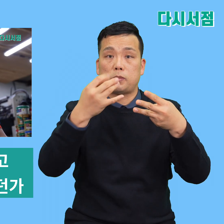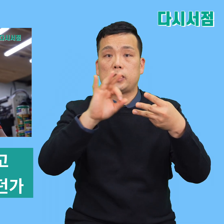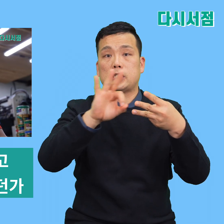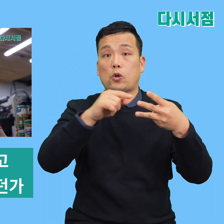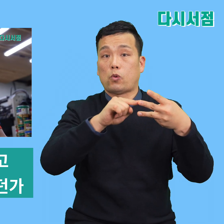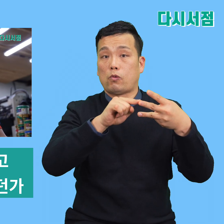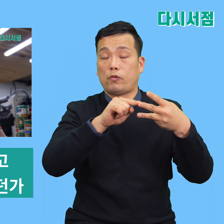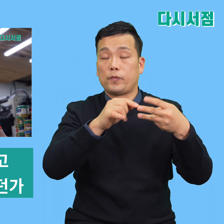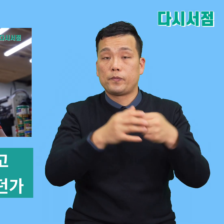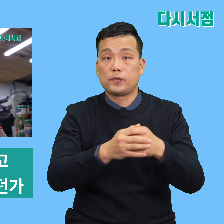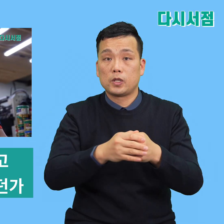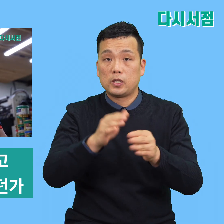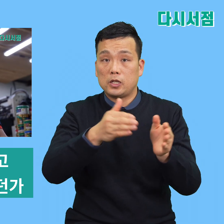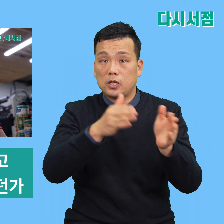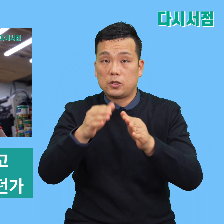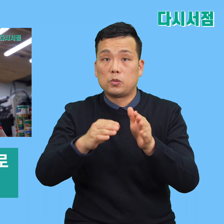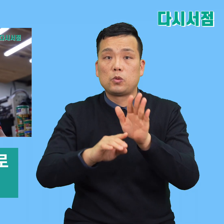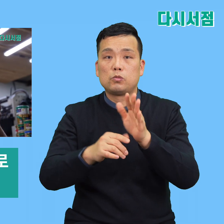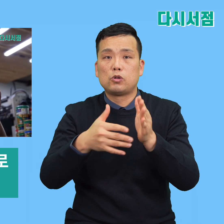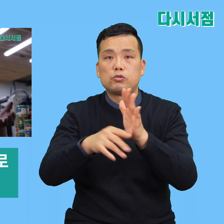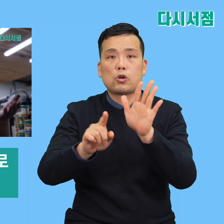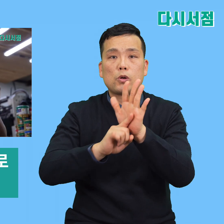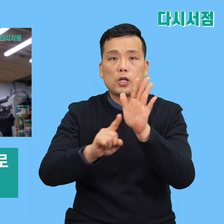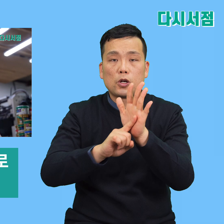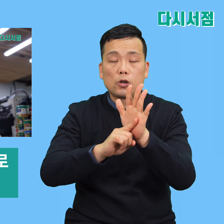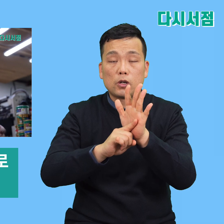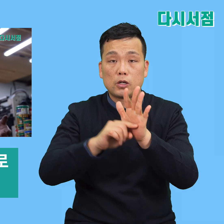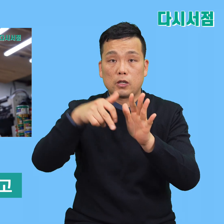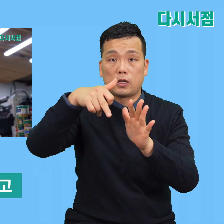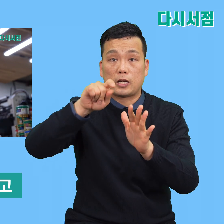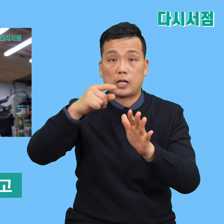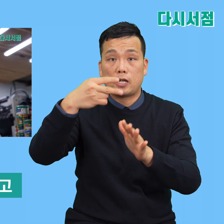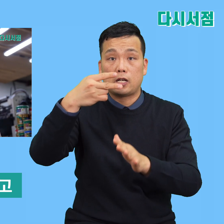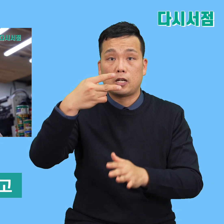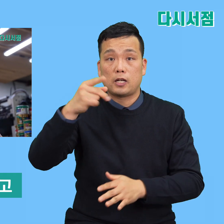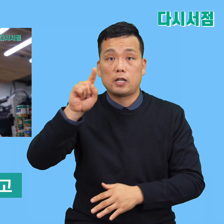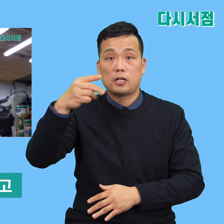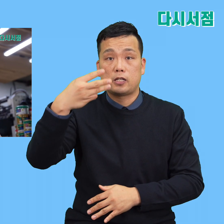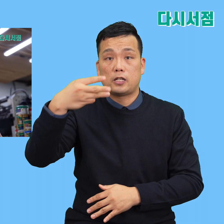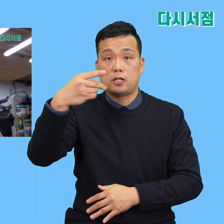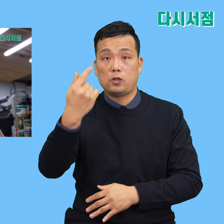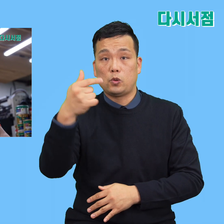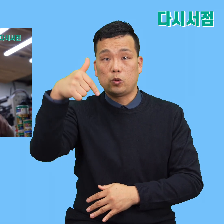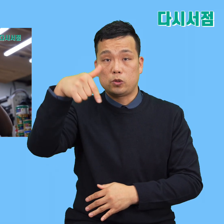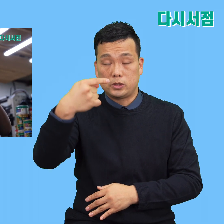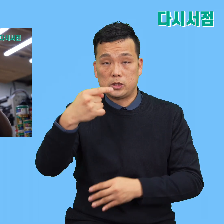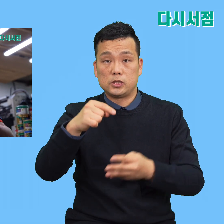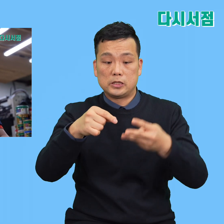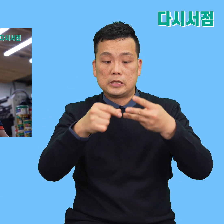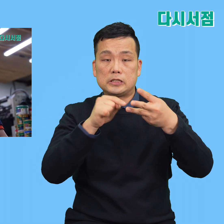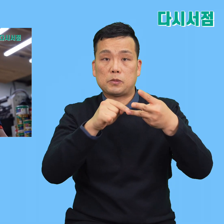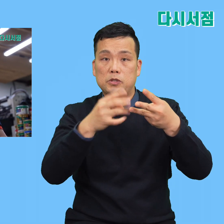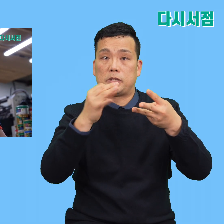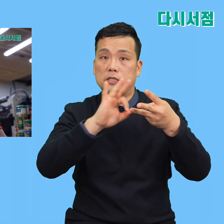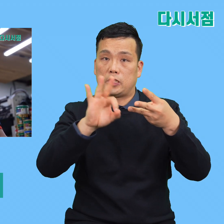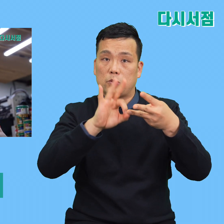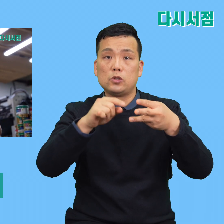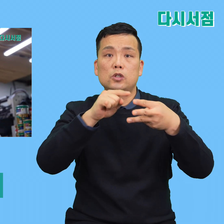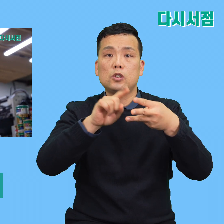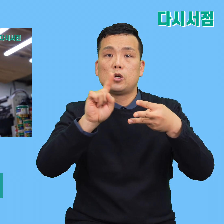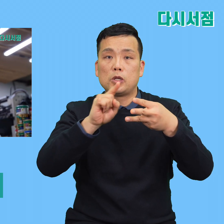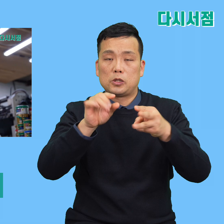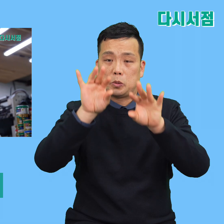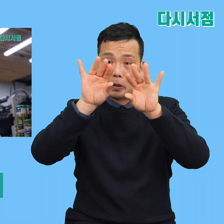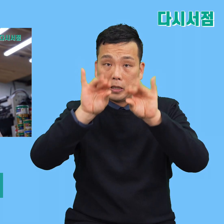가고 그 다음에 이제 뭐 카탈로그라든가 이런 건 이제 접지 방식으로 해갖고 그냥 접지만 해서 하는 거고. 근데 중철은 좀 얇은 책.